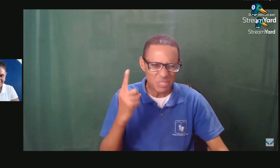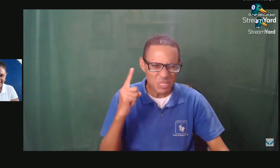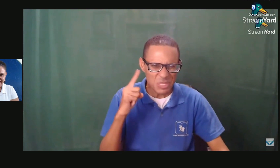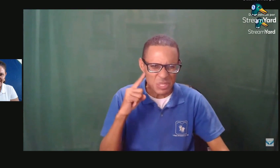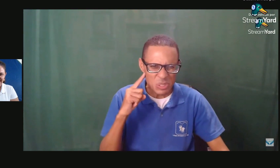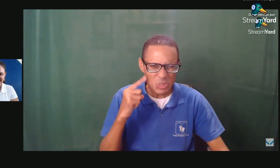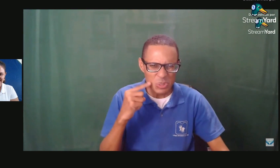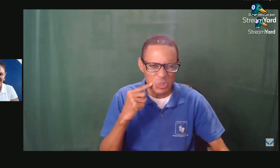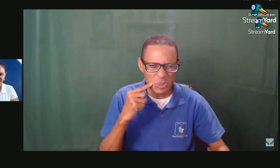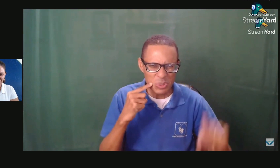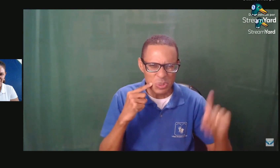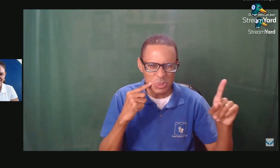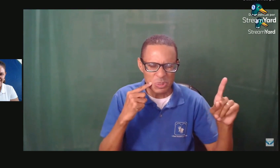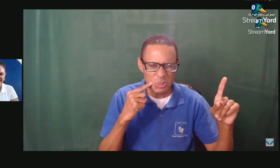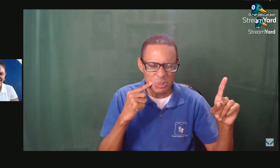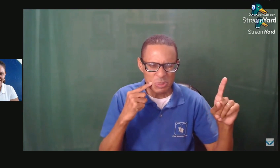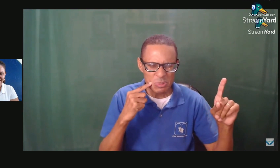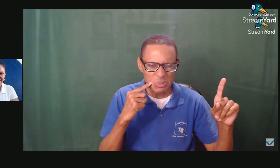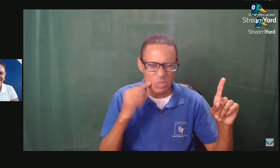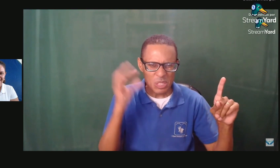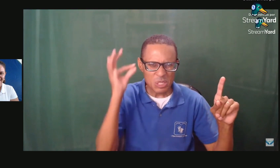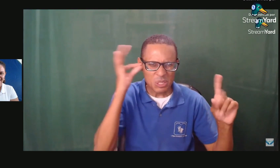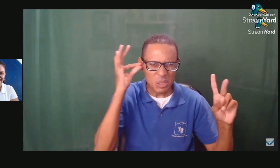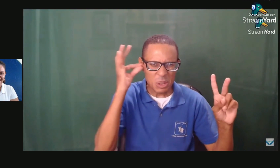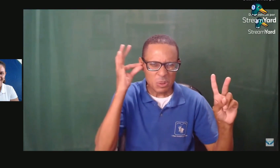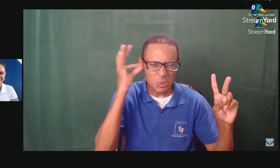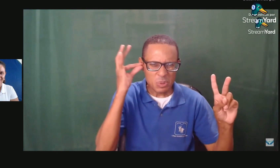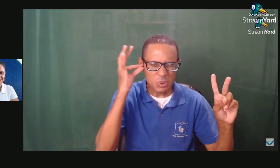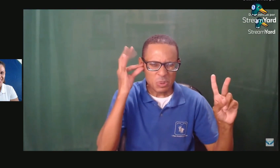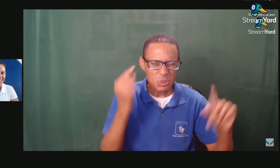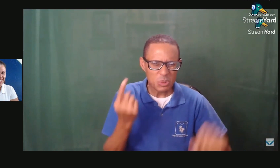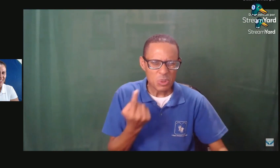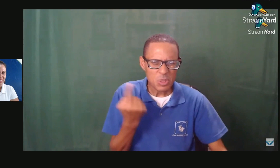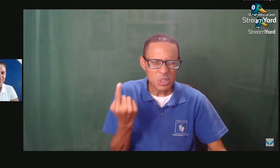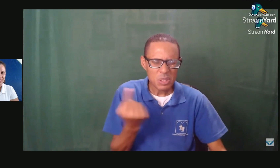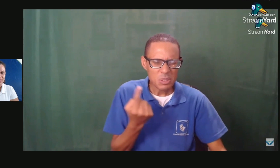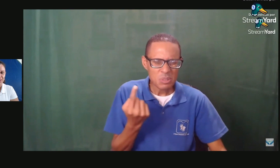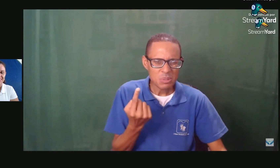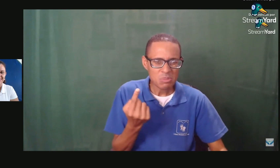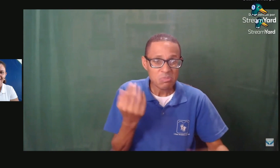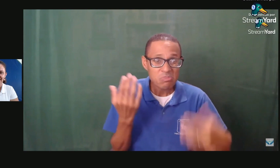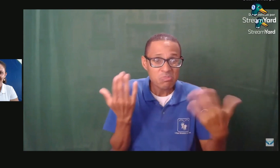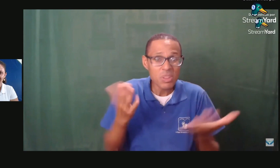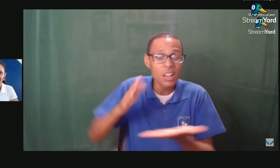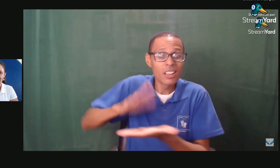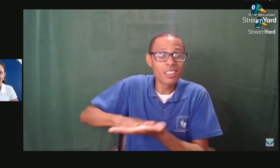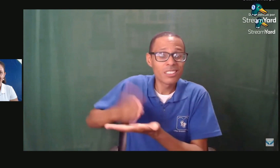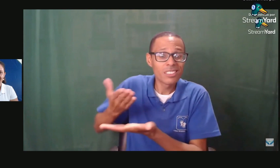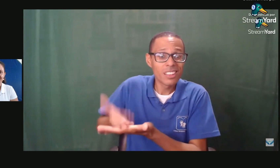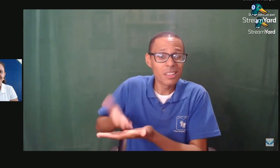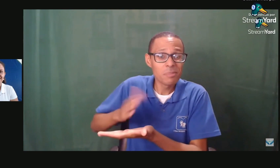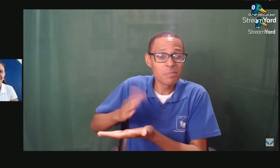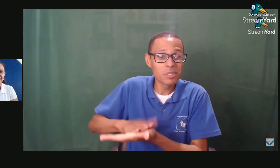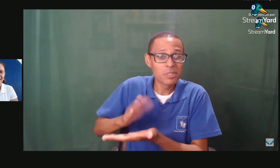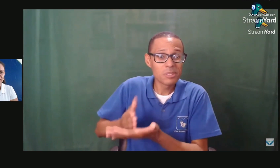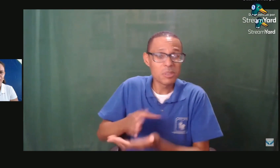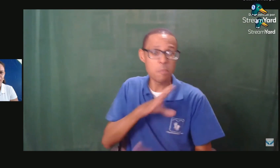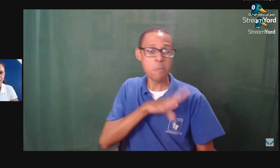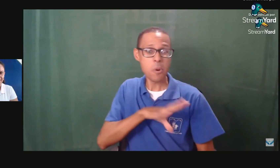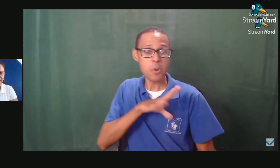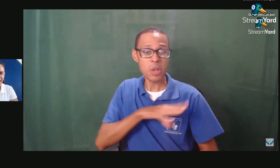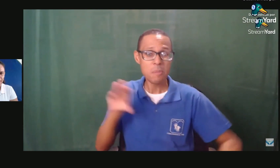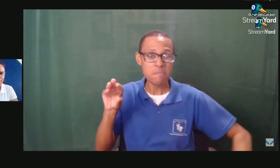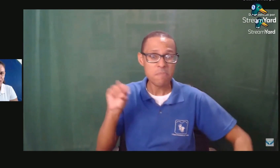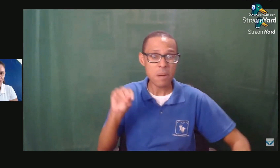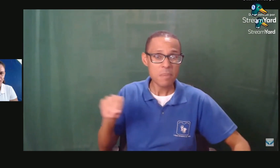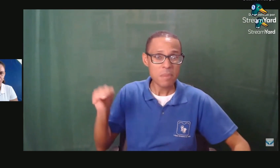aqui. Estranho hoje, né? O Reginaldo sozinho, sem a tradutora